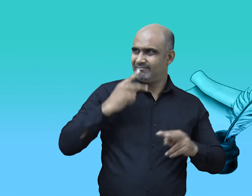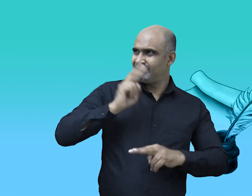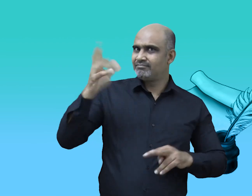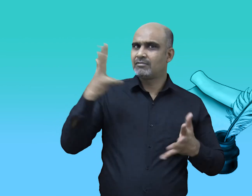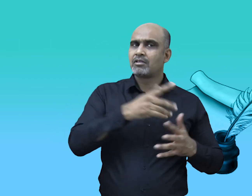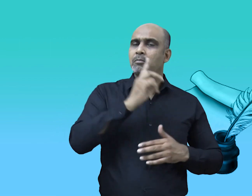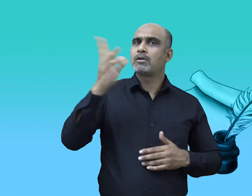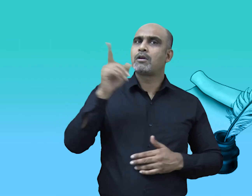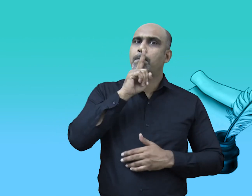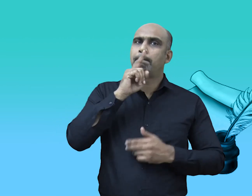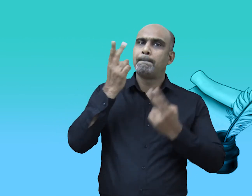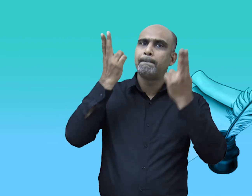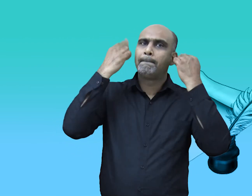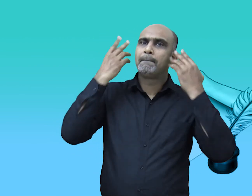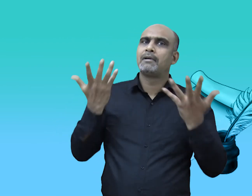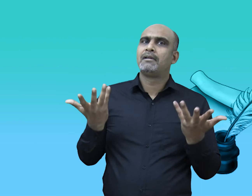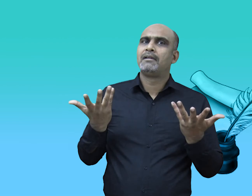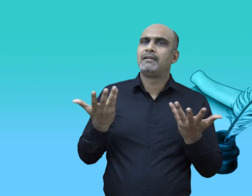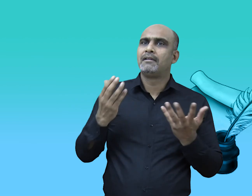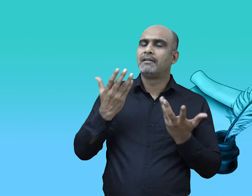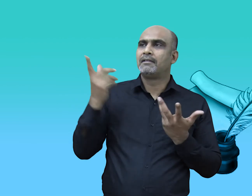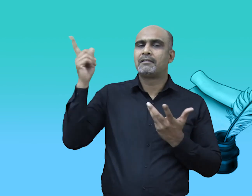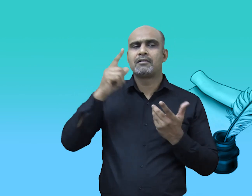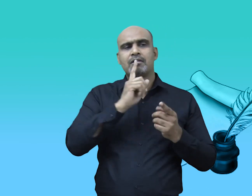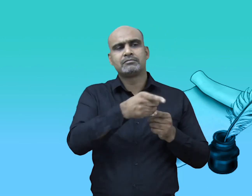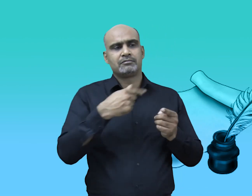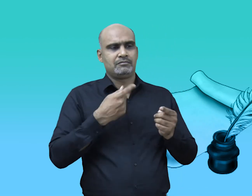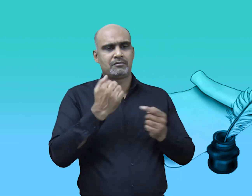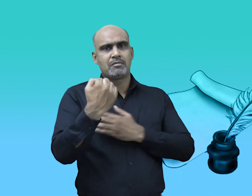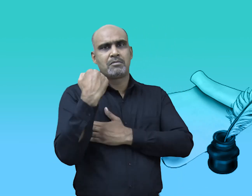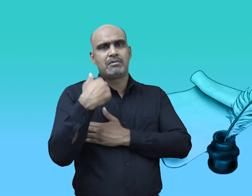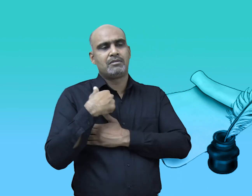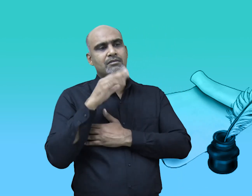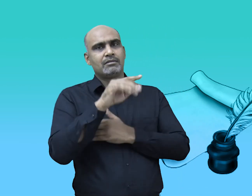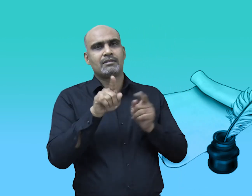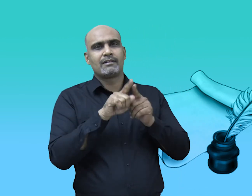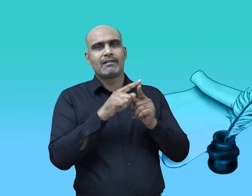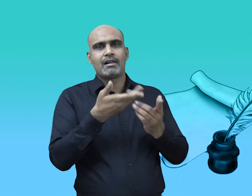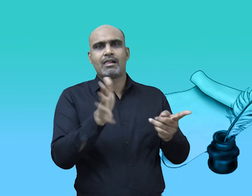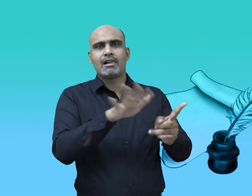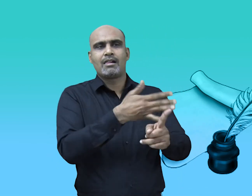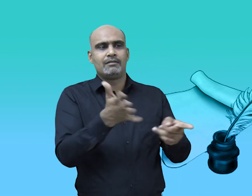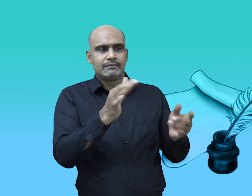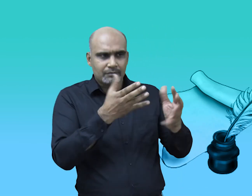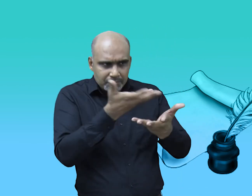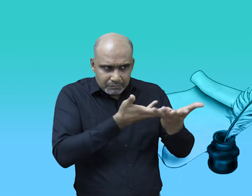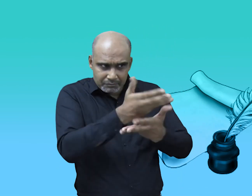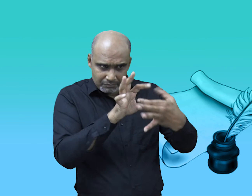हैं और धीरे से वे उन पर हक जमाने लगते हैं और उनके मन में इसी प्रकार के विचार पलते हैं कि वे